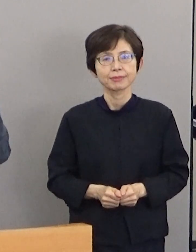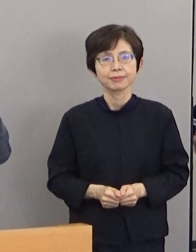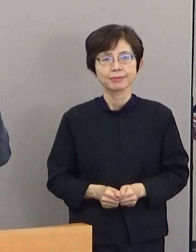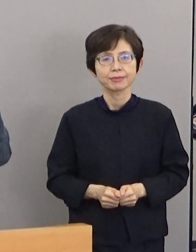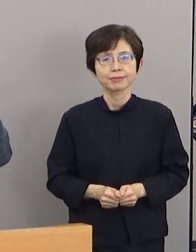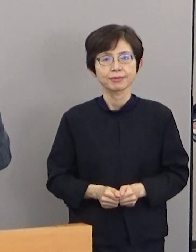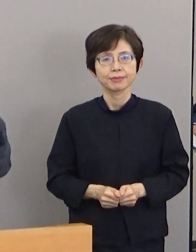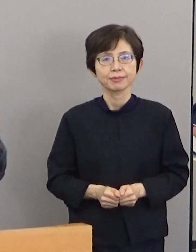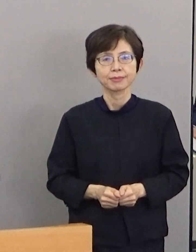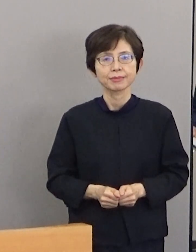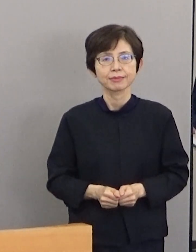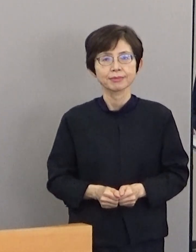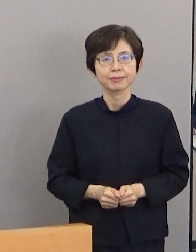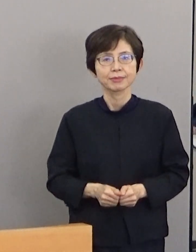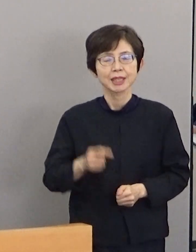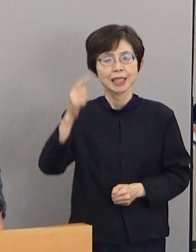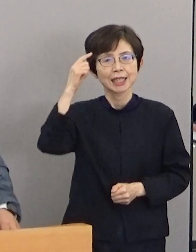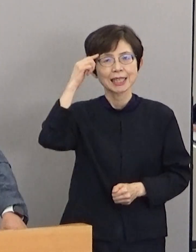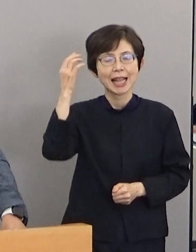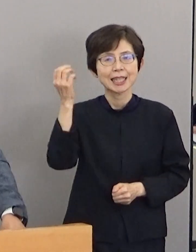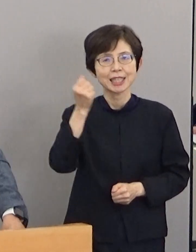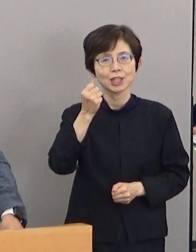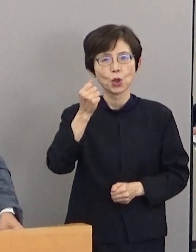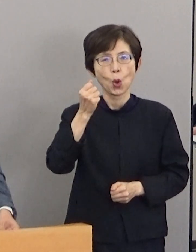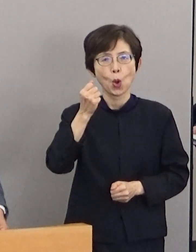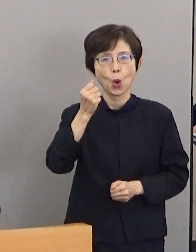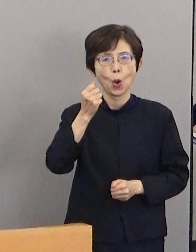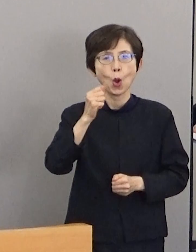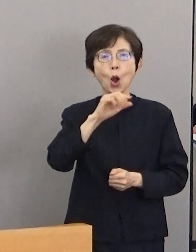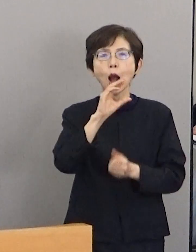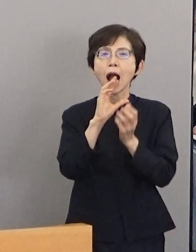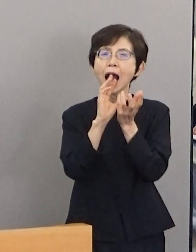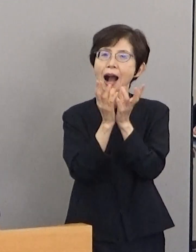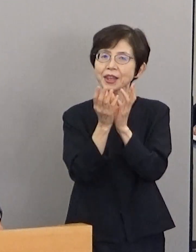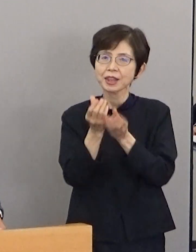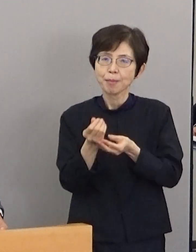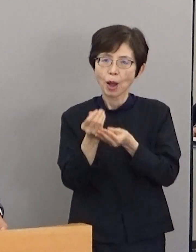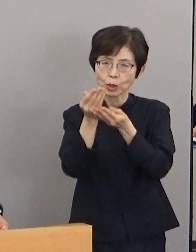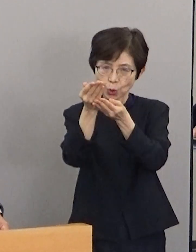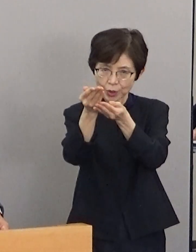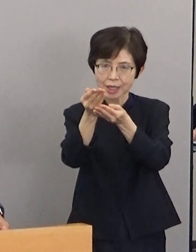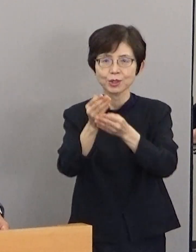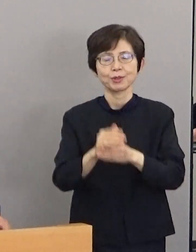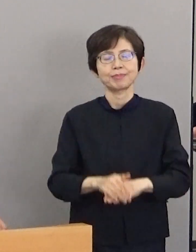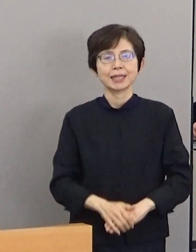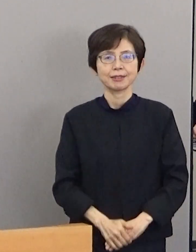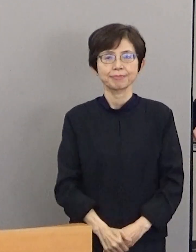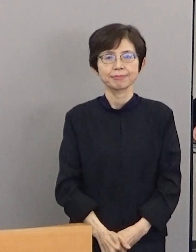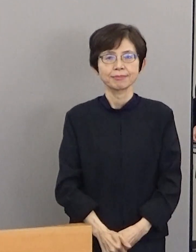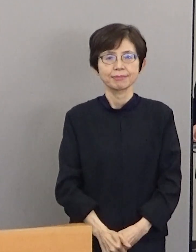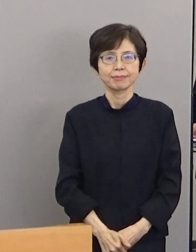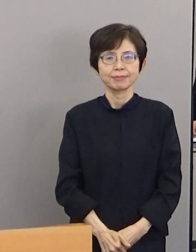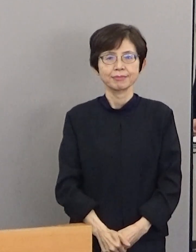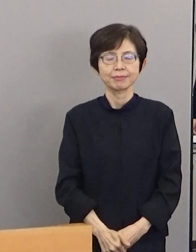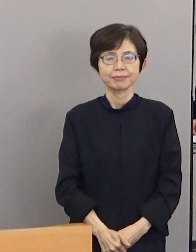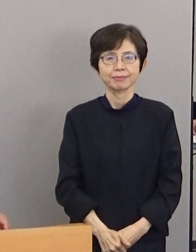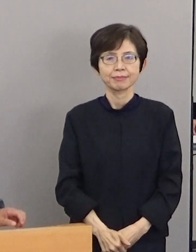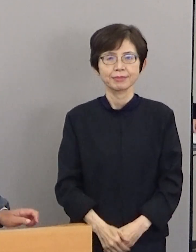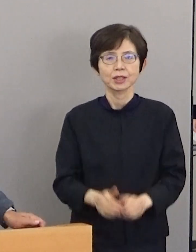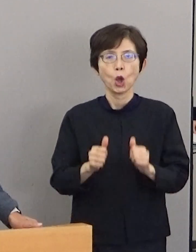ます。記念品と花束を贈呈したいと考えております。訪問先